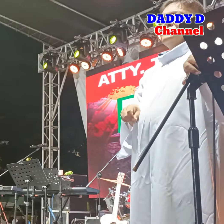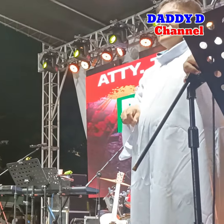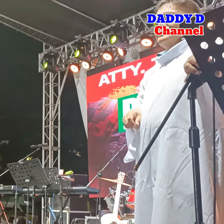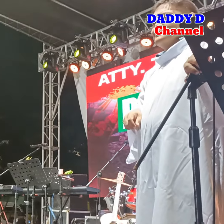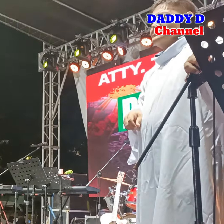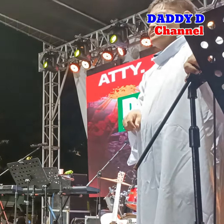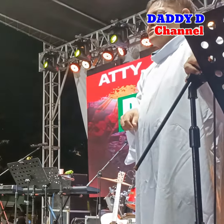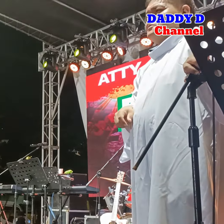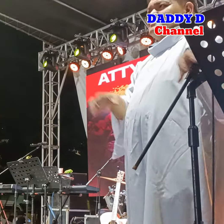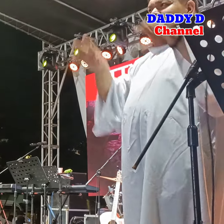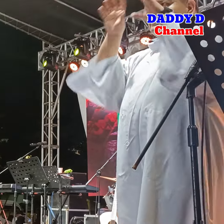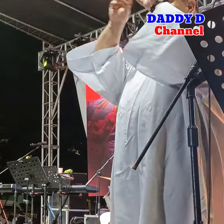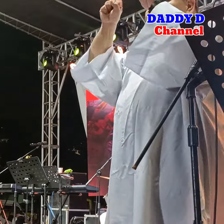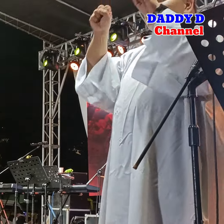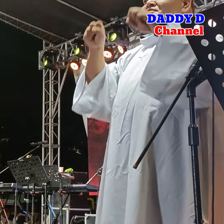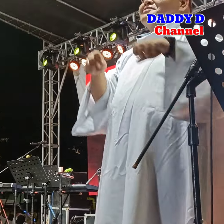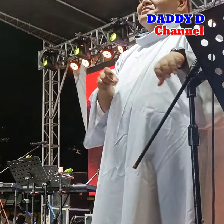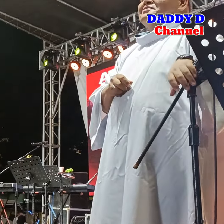Mr. President,